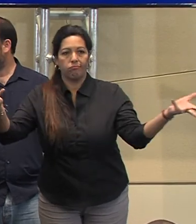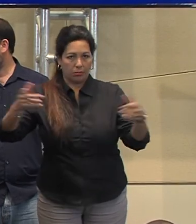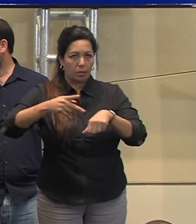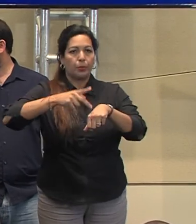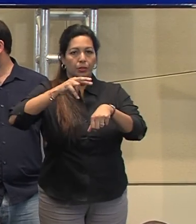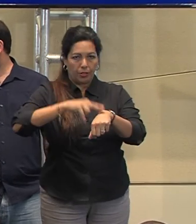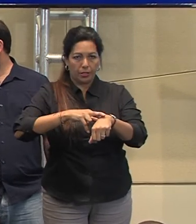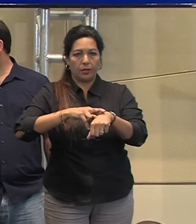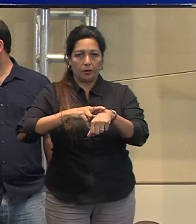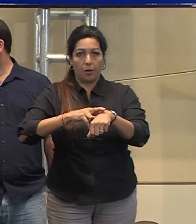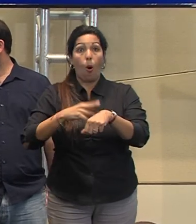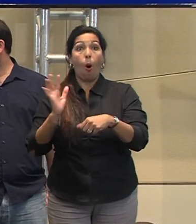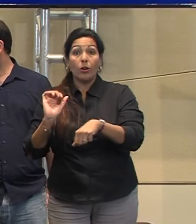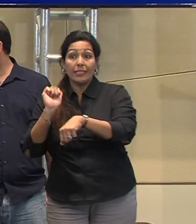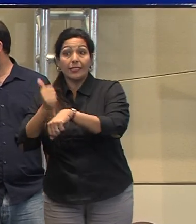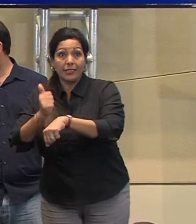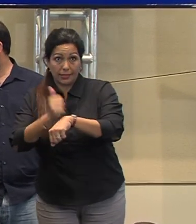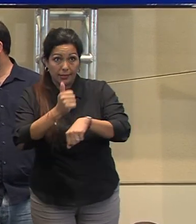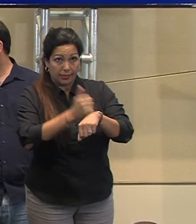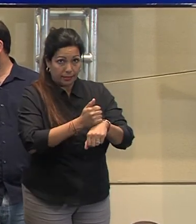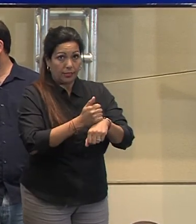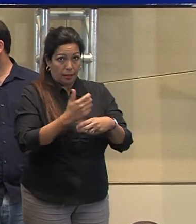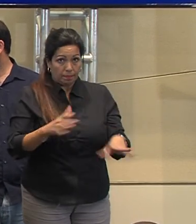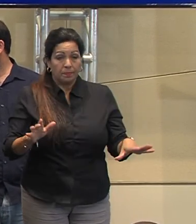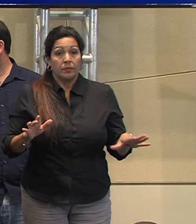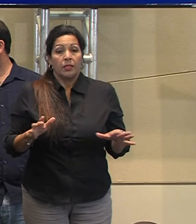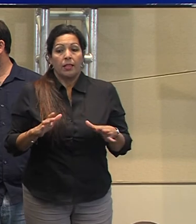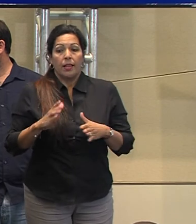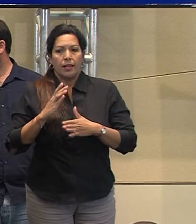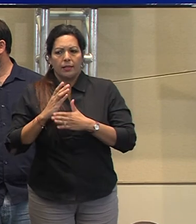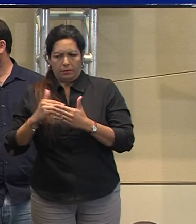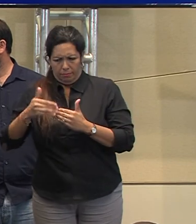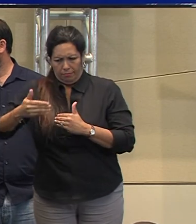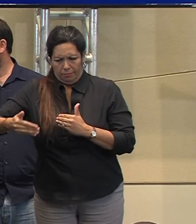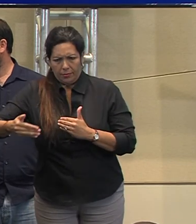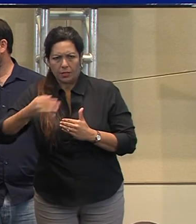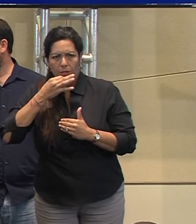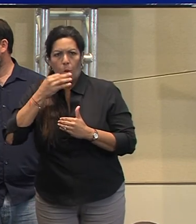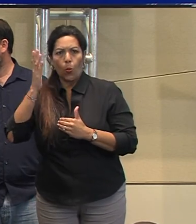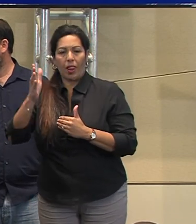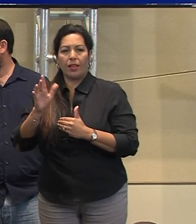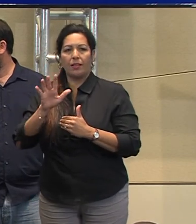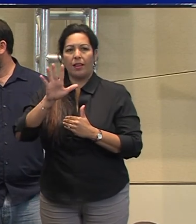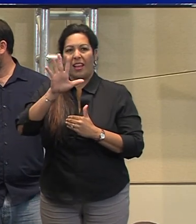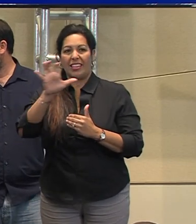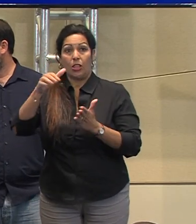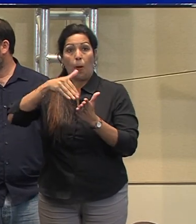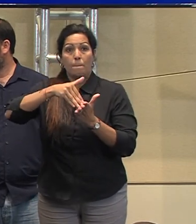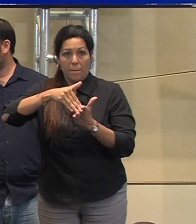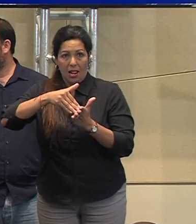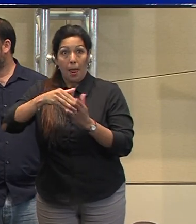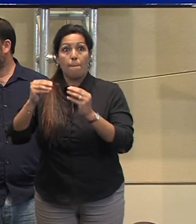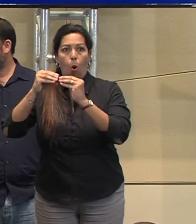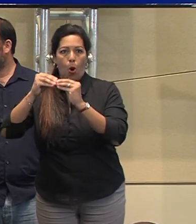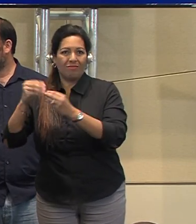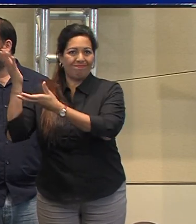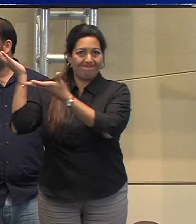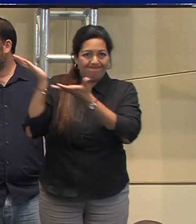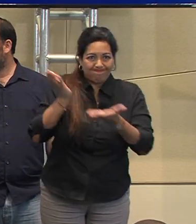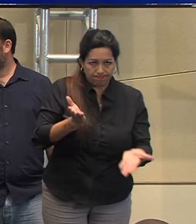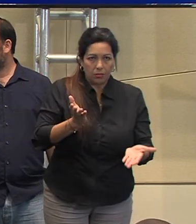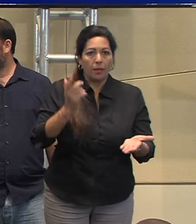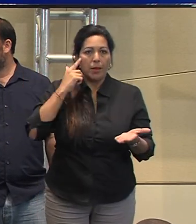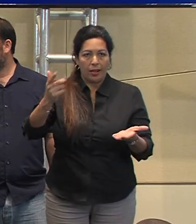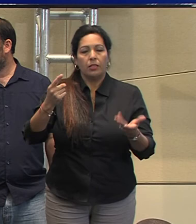isla o se han instalado y en los próximos días vamos a estar recibiendo cerca de medio millón adicionales para poder ya cubrir